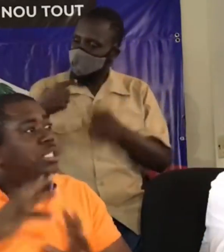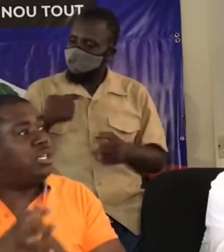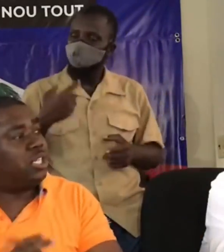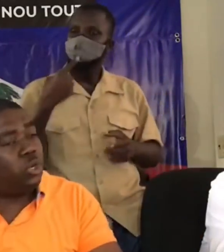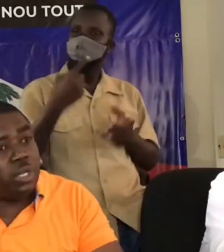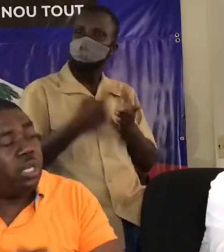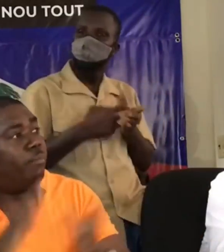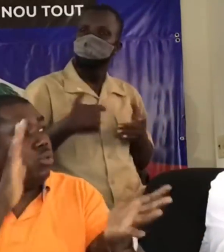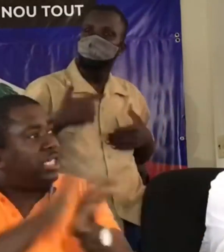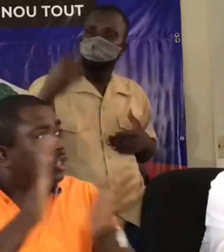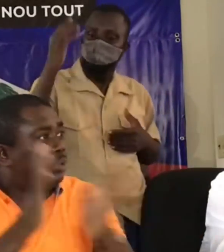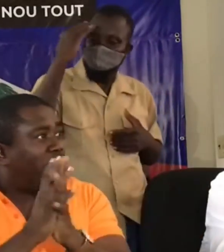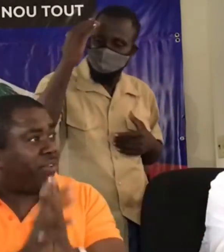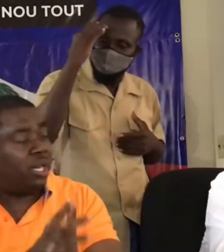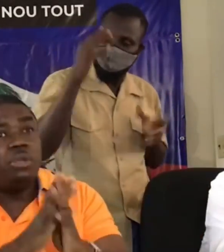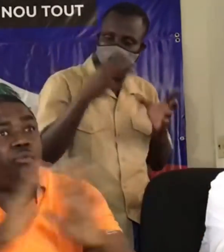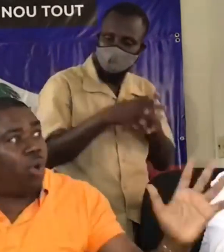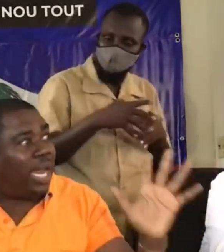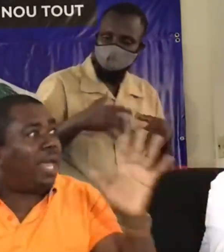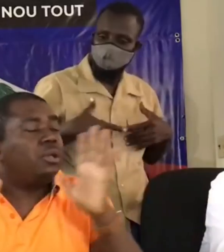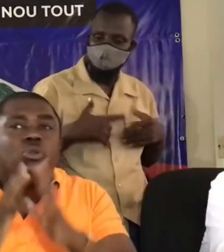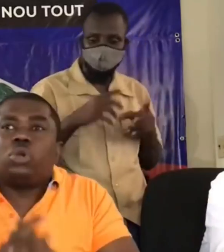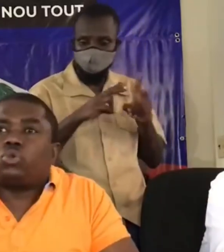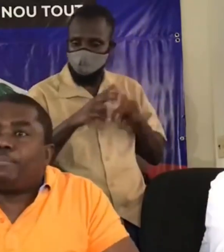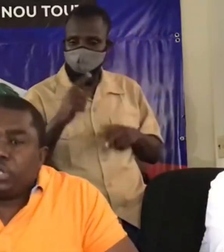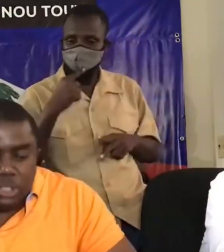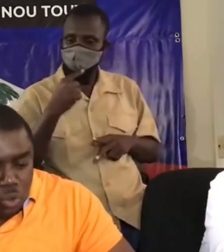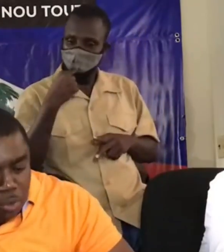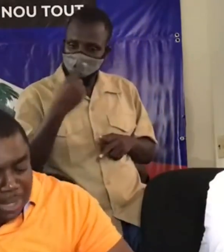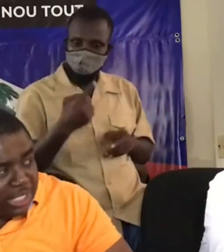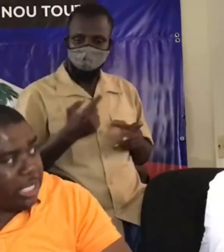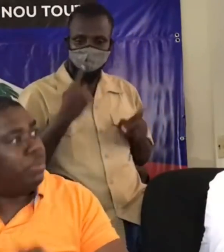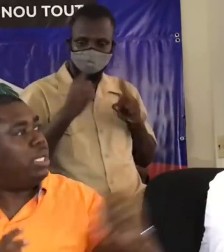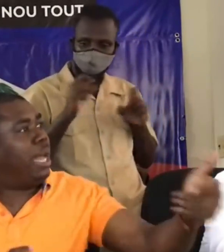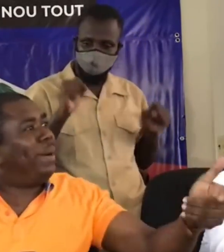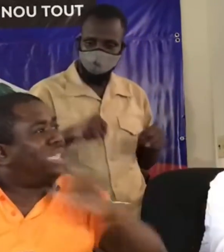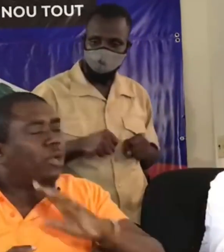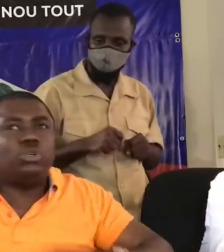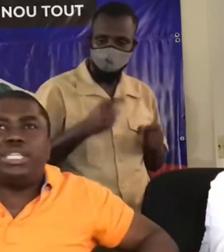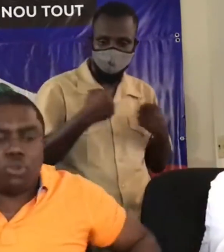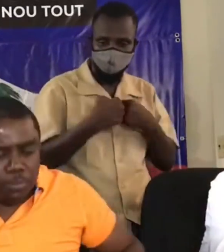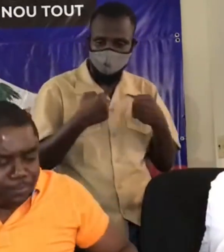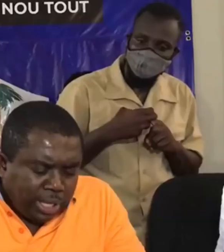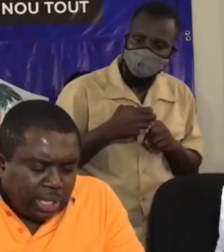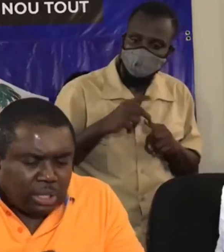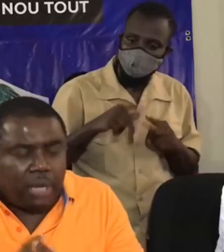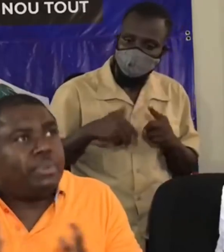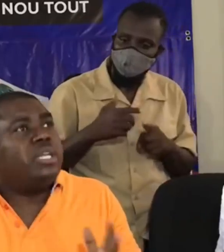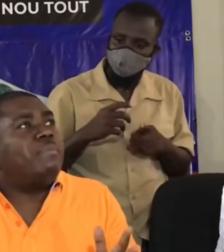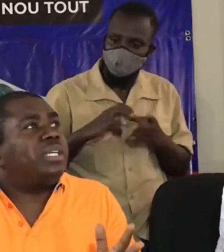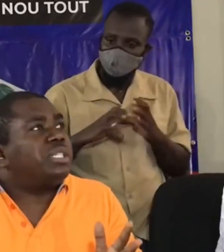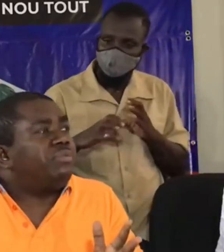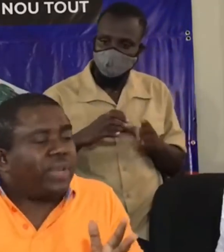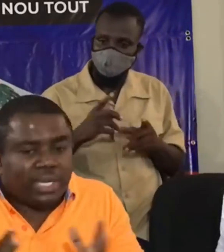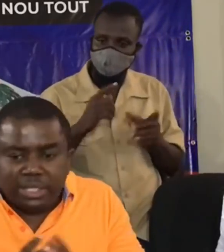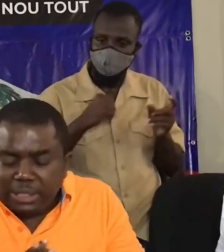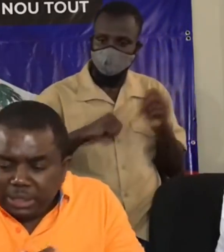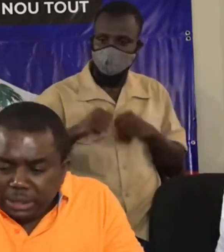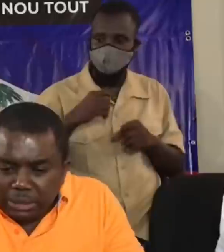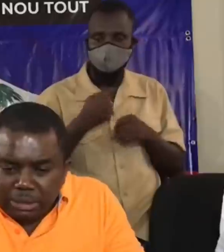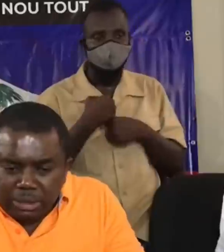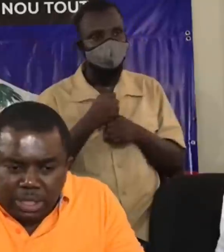Joseph Messène Jean-Louis pour discuter. Voilà notre position de principe. Et la bataille continue. Et dans pile des matchs qui